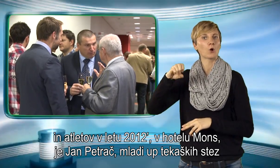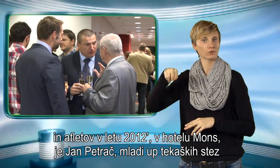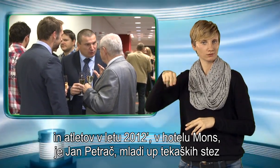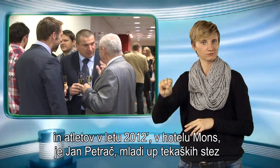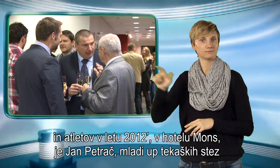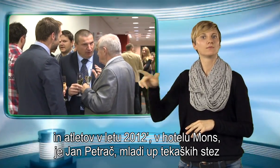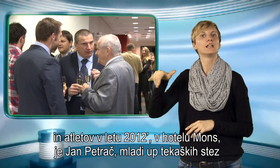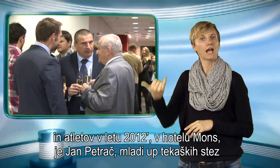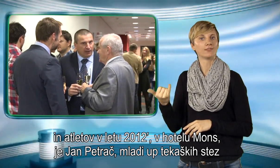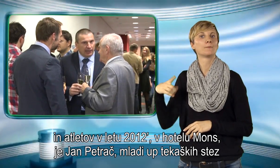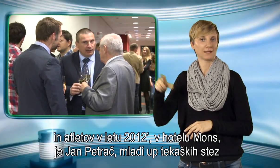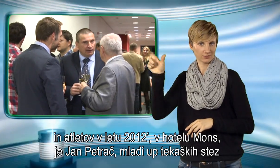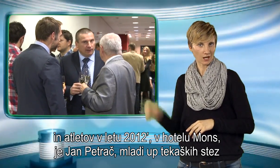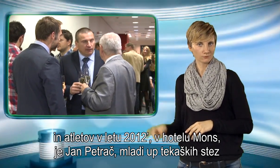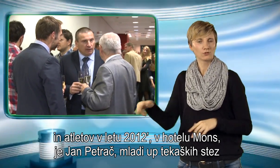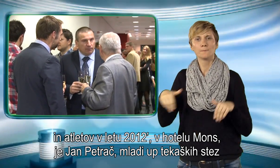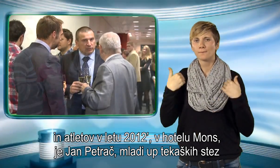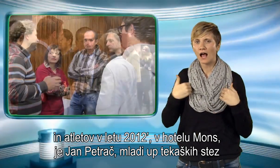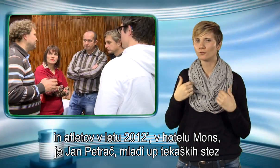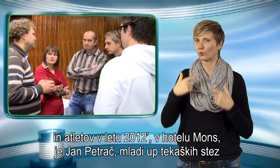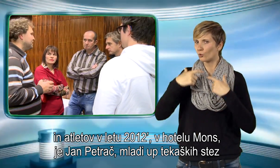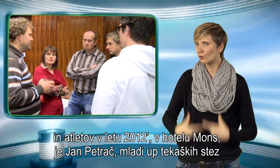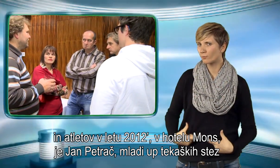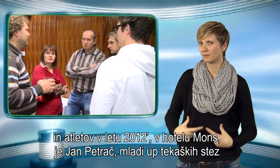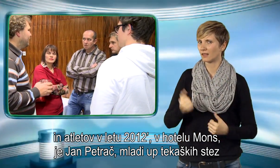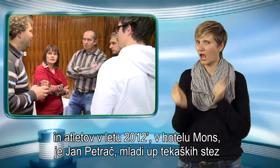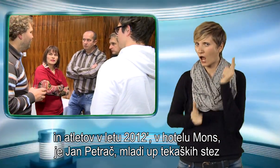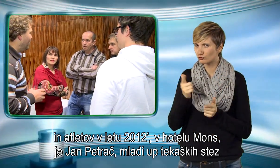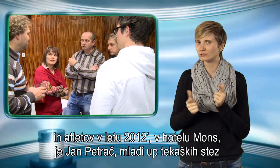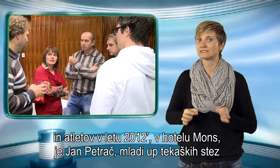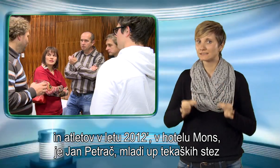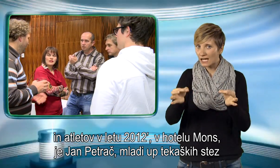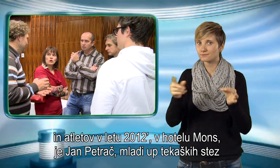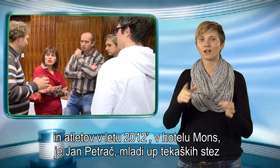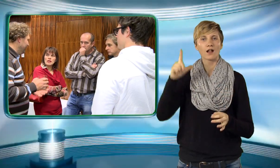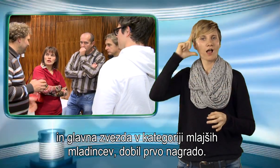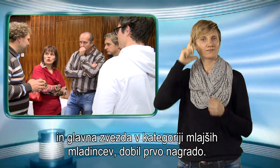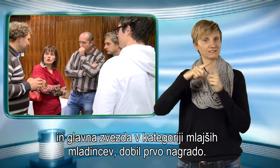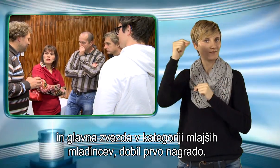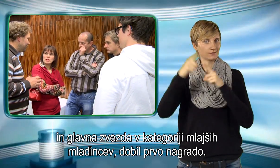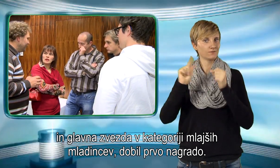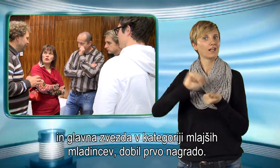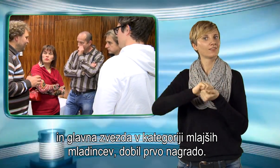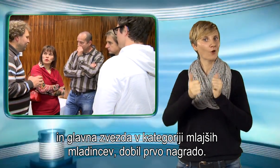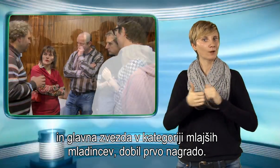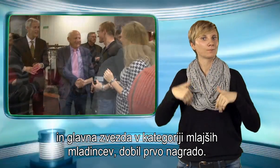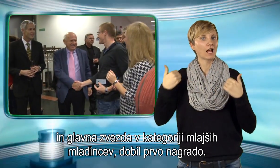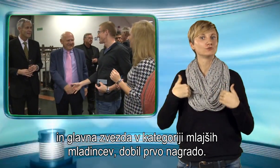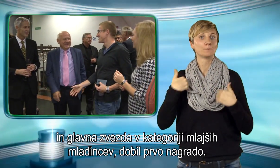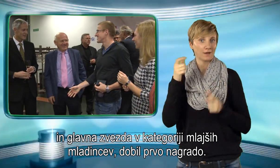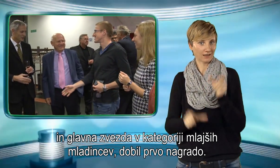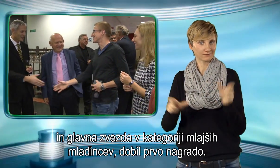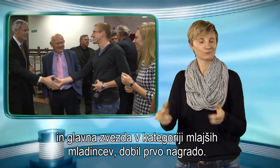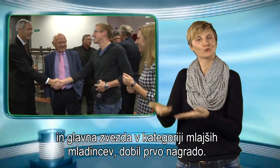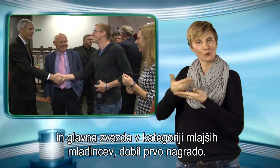je Jan Petrač, mladi up tekaških stez in glavna zvezda v kategoriji mlajših in mladincev,